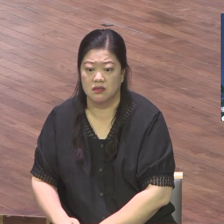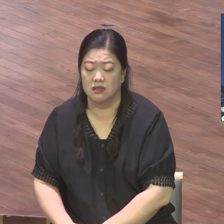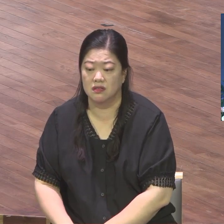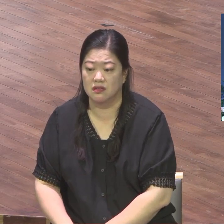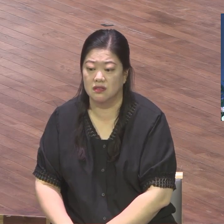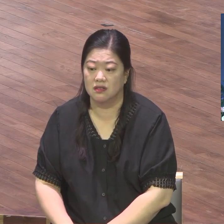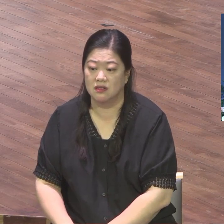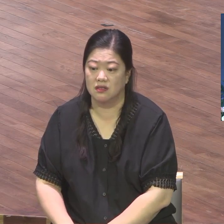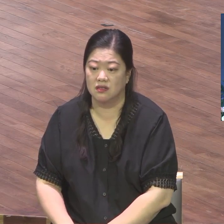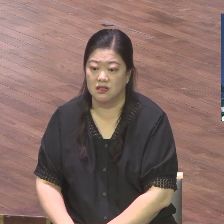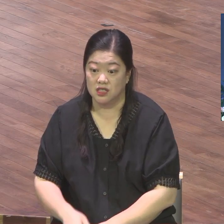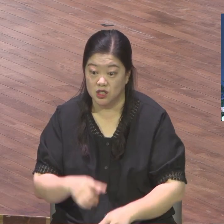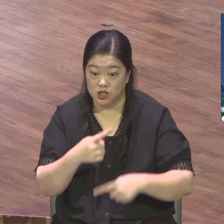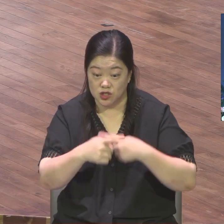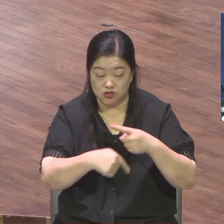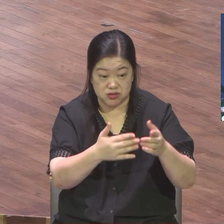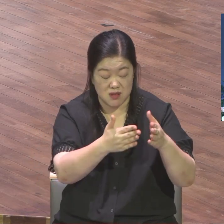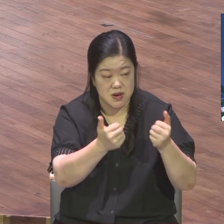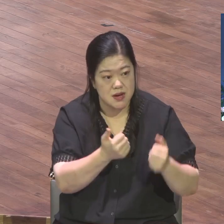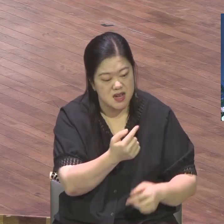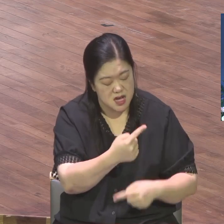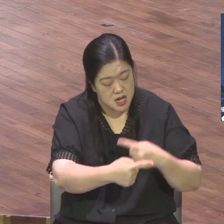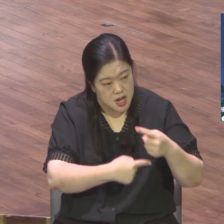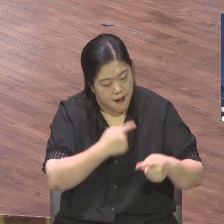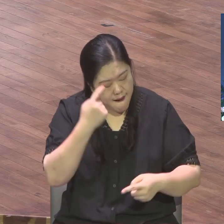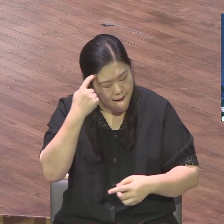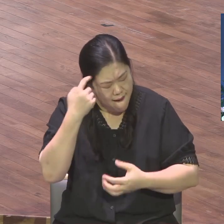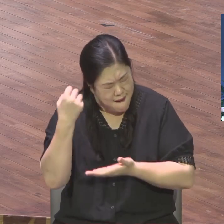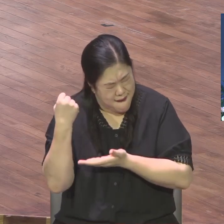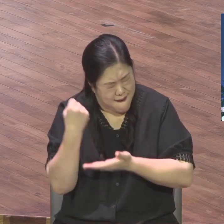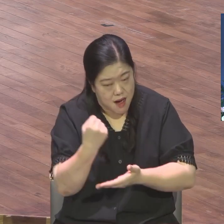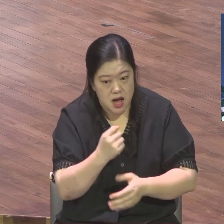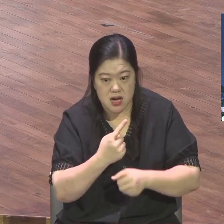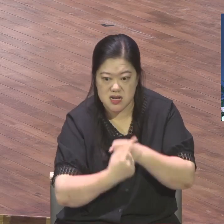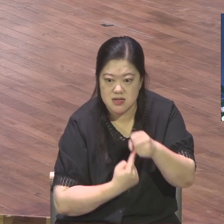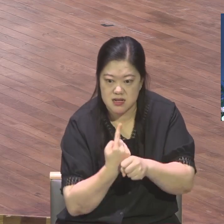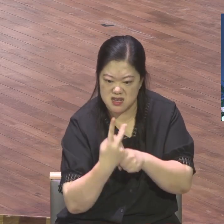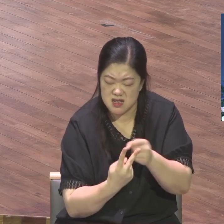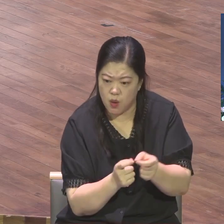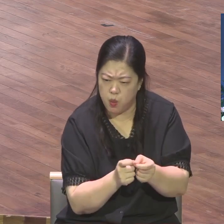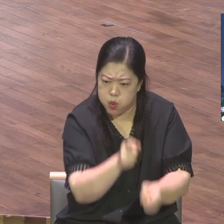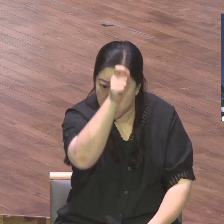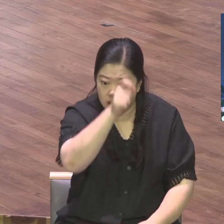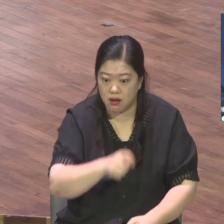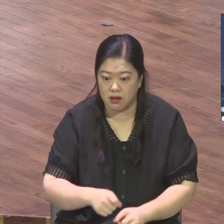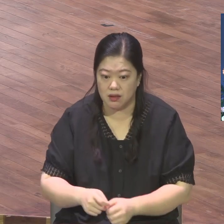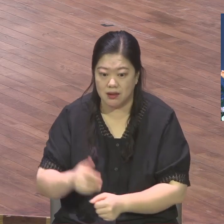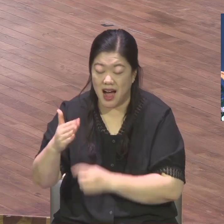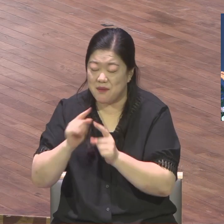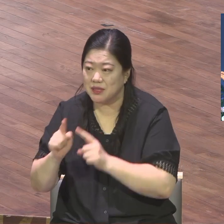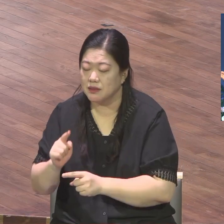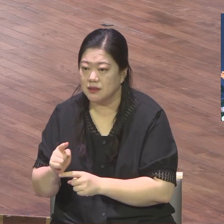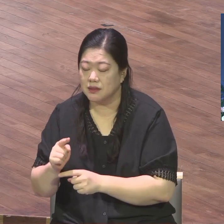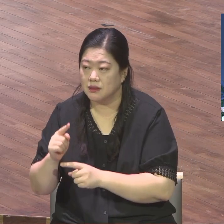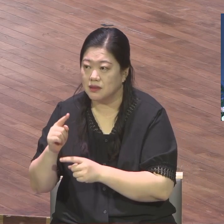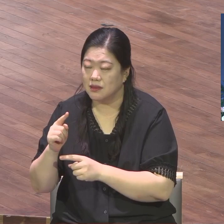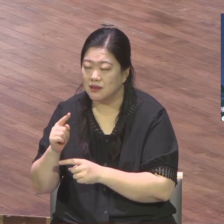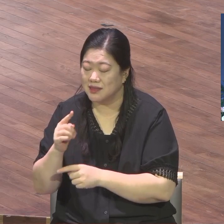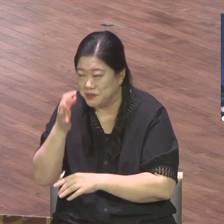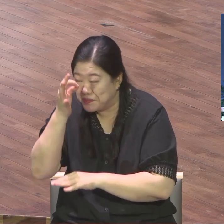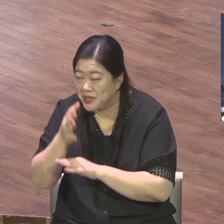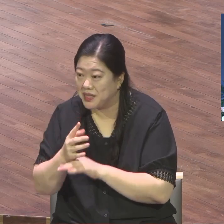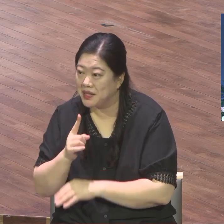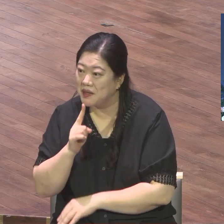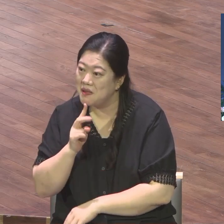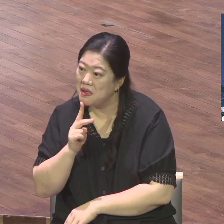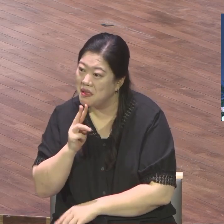말씀을 믿으면 어떻게 되느냐? 어떻게 되느냐? 여러분 수준과 상관없이 하나님의 스케일을 체험하게 돼요.